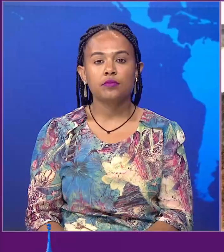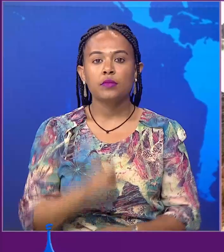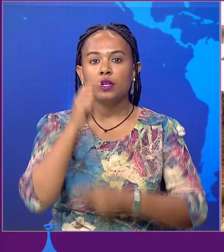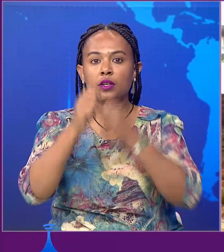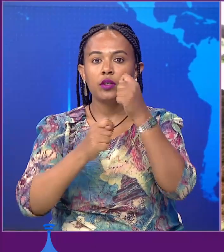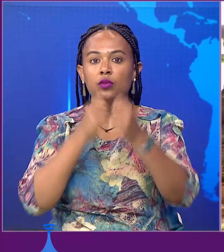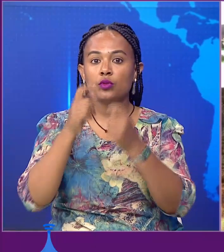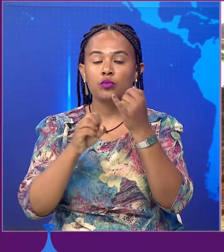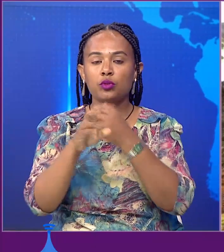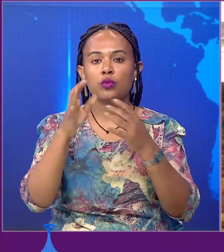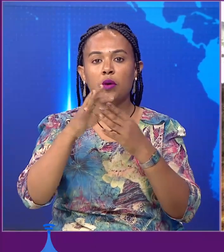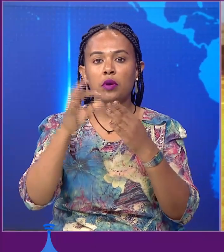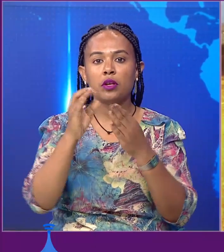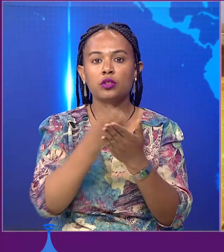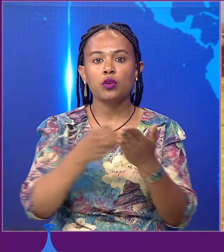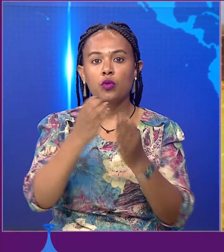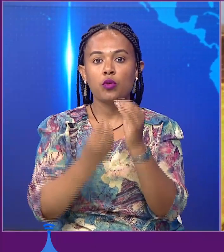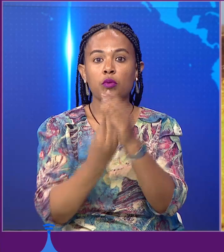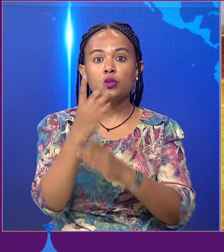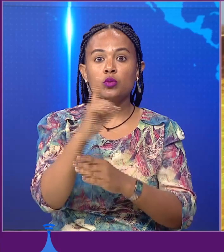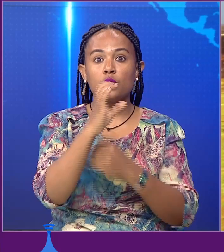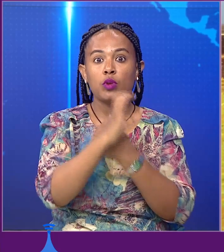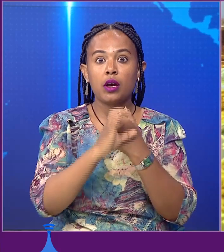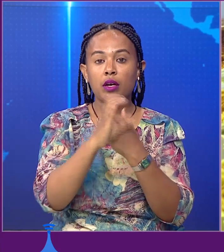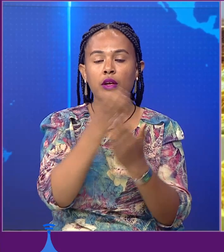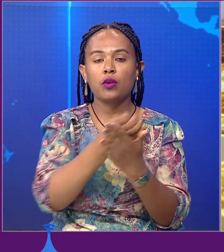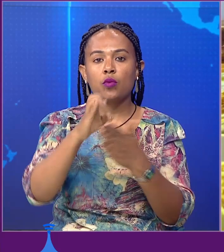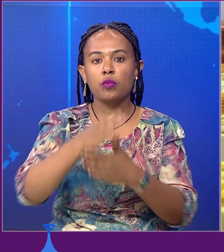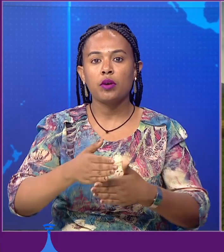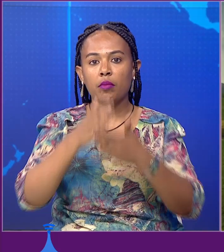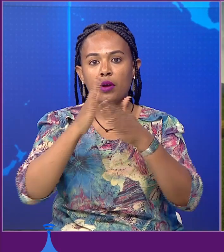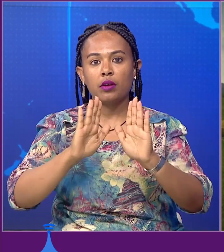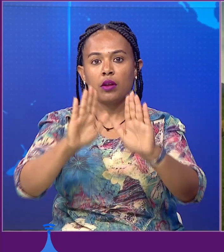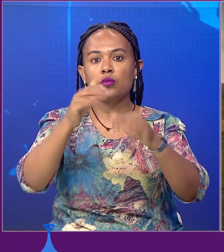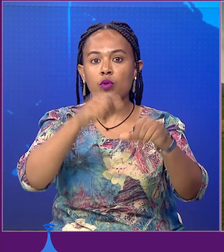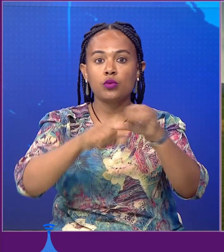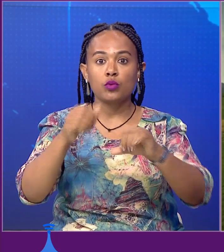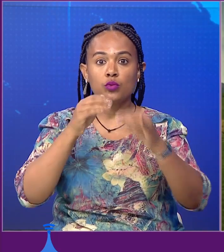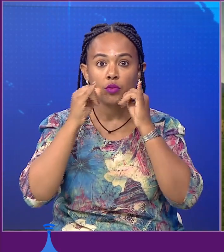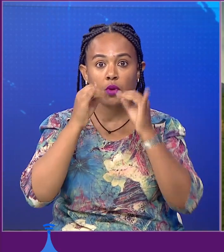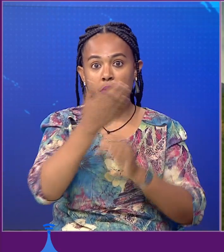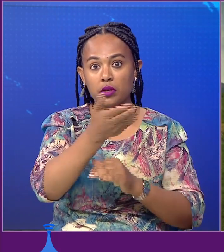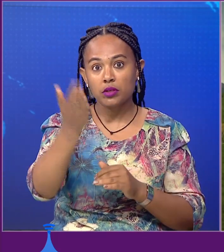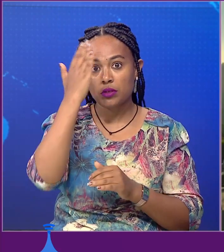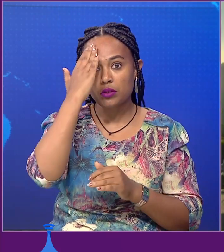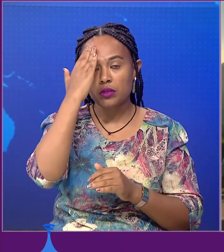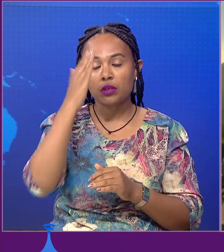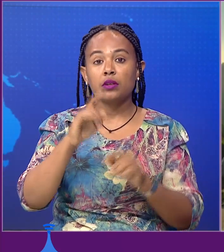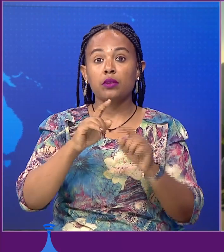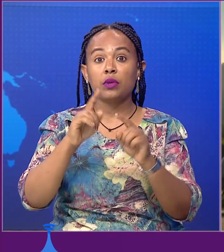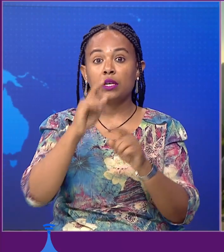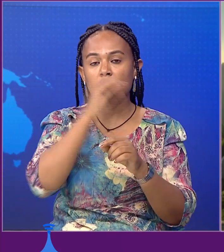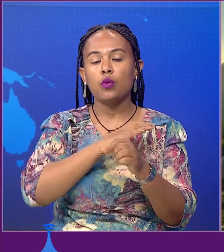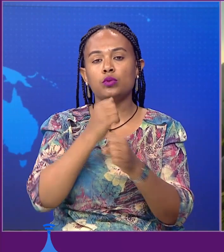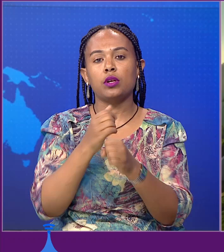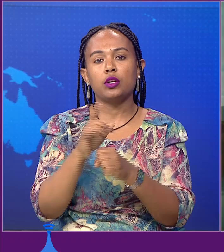የቱሪዝም ዘርፉ አማራጭ የኢኮኖሚ ምንጭ ሆኖ ለሀገር የኢኮኖሚ ግንባታ የራሱን አስተዋጽኦ እንደሚያበረክት ይታወቃል። ይሁን እንጂ በሰው ሰራሽም